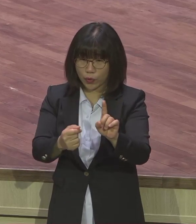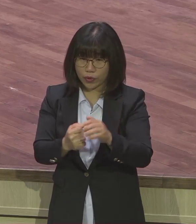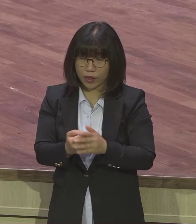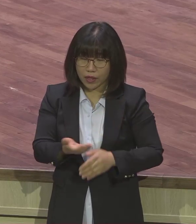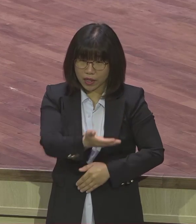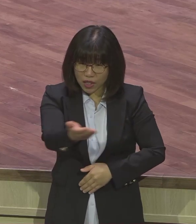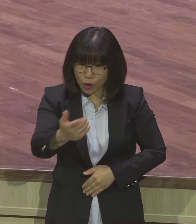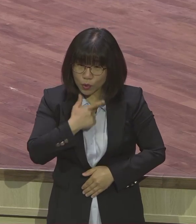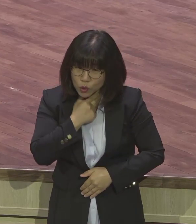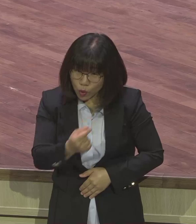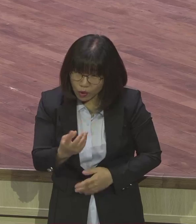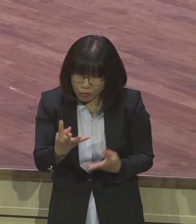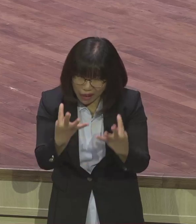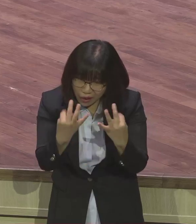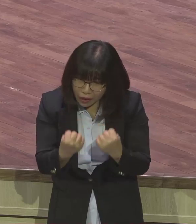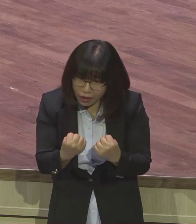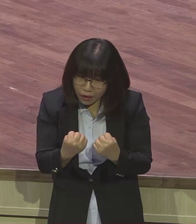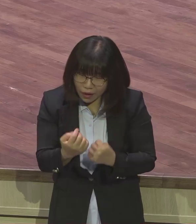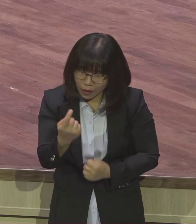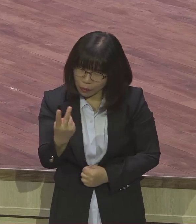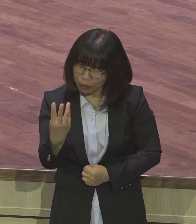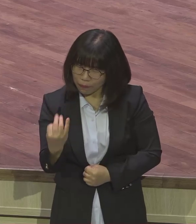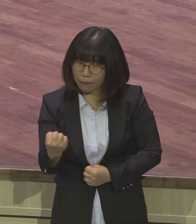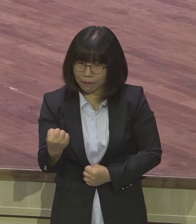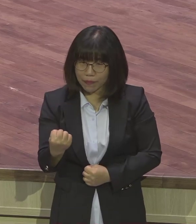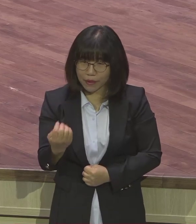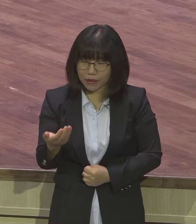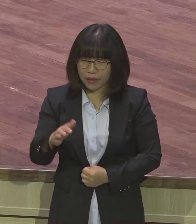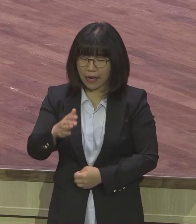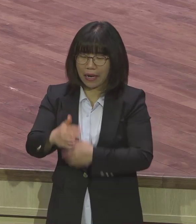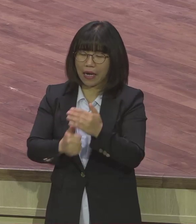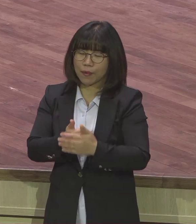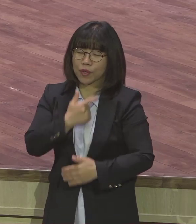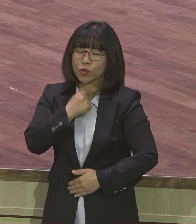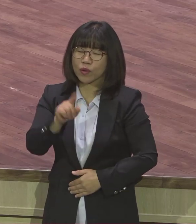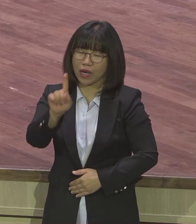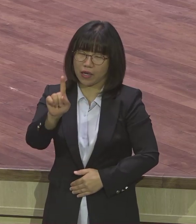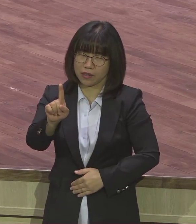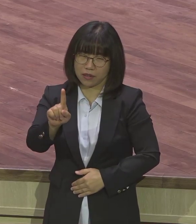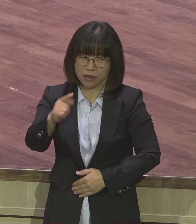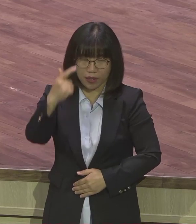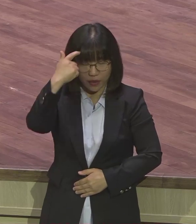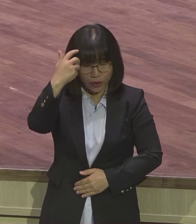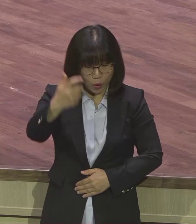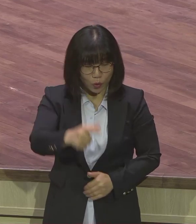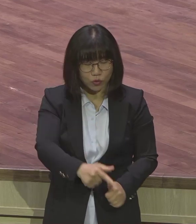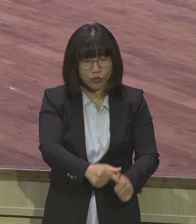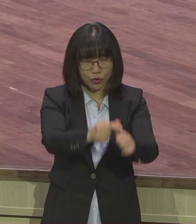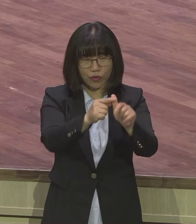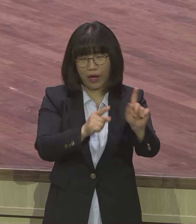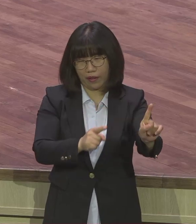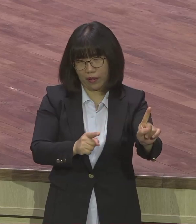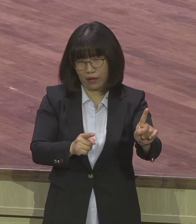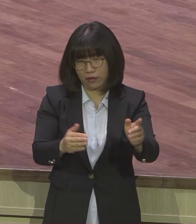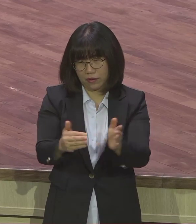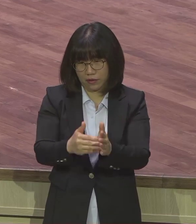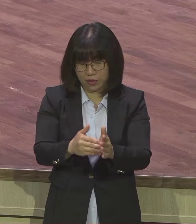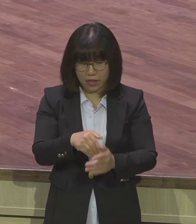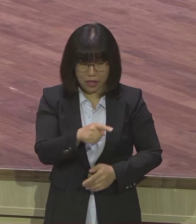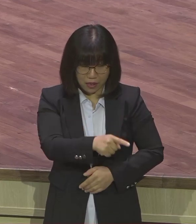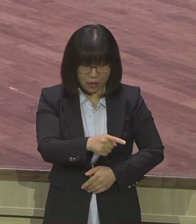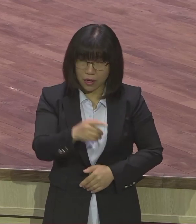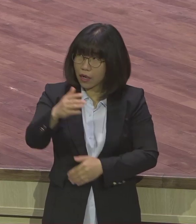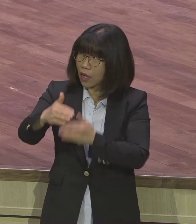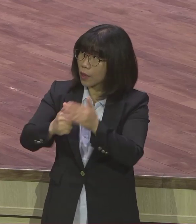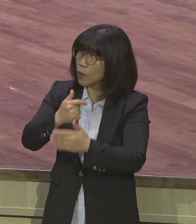많지만은 하나님의 소원 하나밖에 없어. 거기도 하나님의 소원에 딱 맞췄다. 포커스를 맞췄다. 거기에 모든 삶을 맞췄다. 끝난